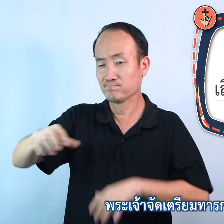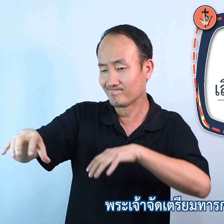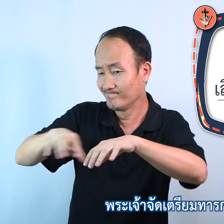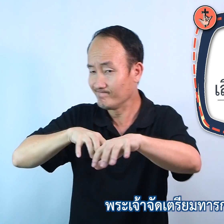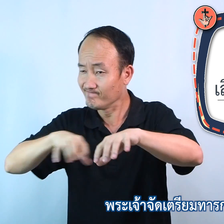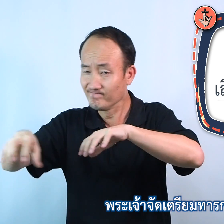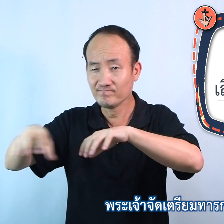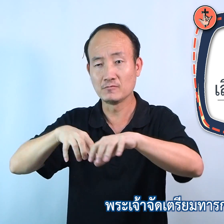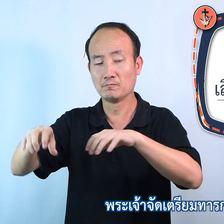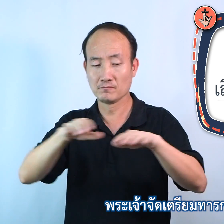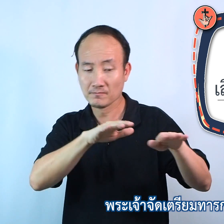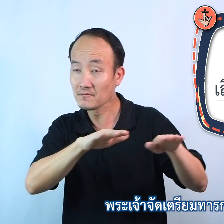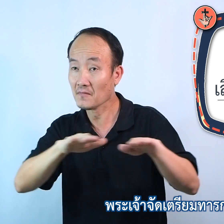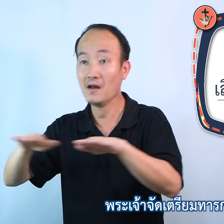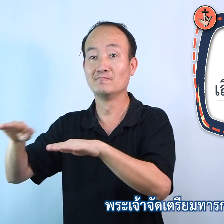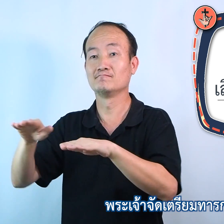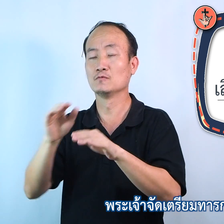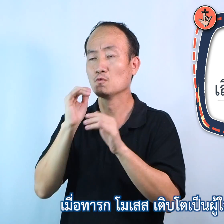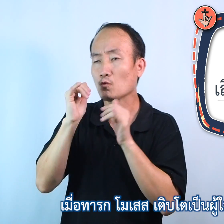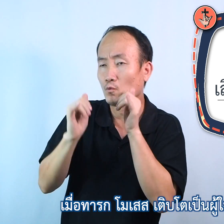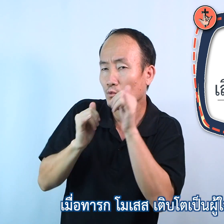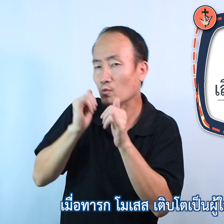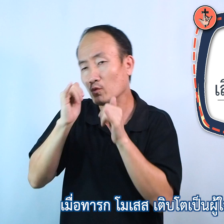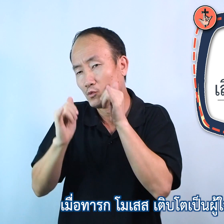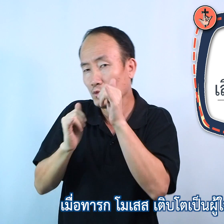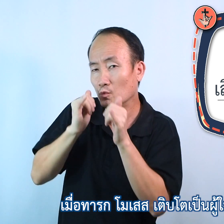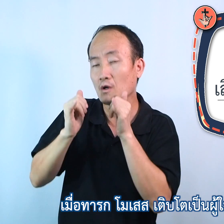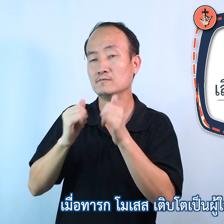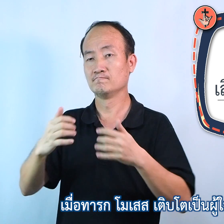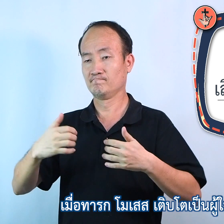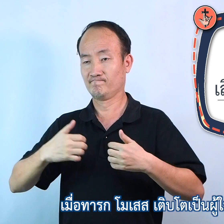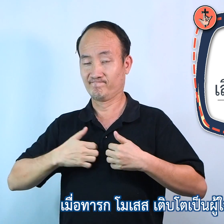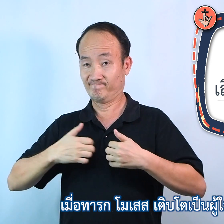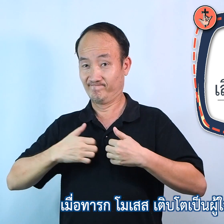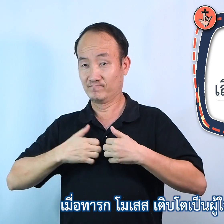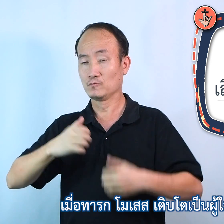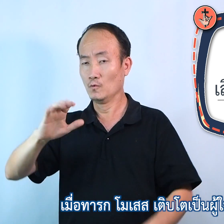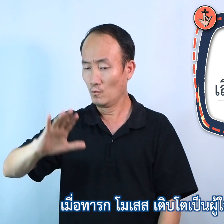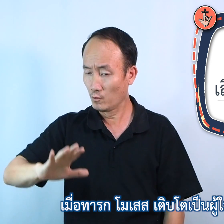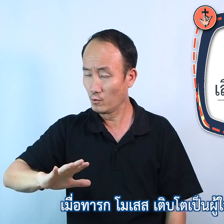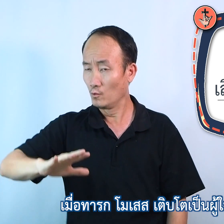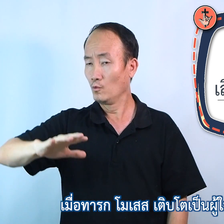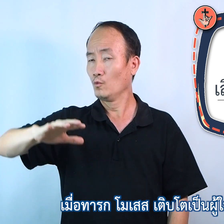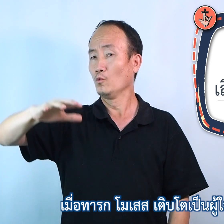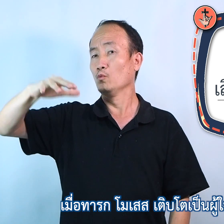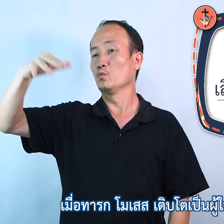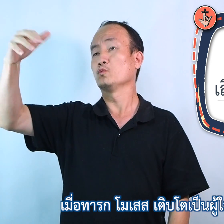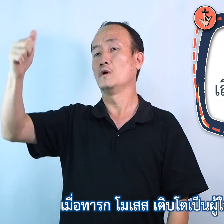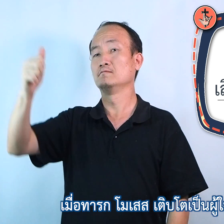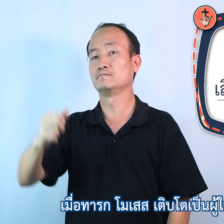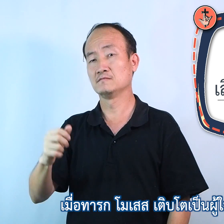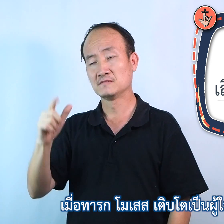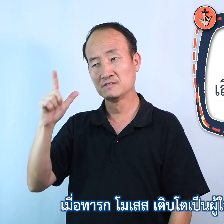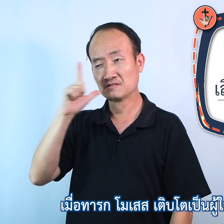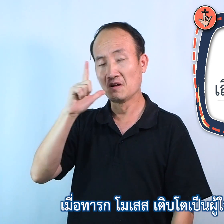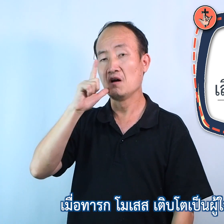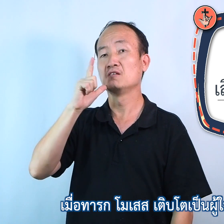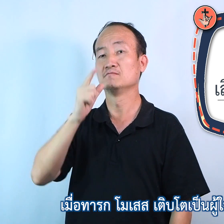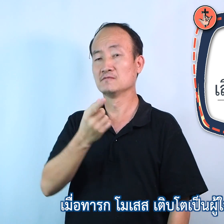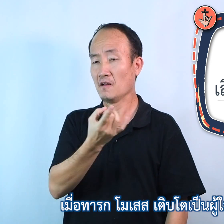ดเตรียมทารกคนหนึ่งไว้เมื่อทารกโมเสสเติบโตเป็นผู้ใหญ่มีอะไรเกิดขึ้น